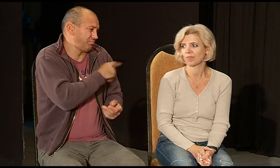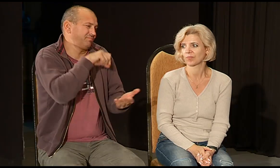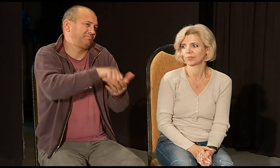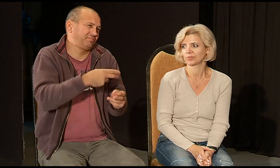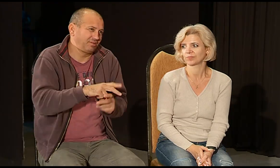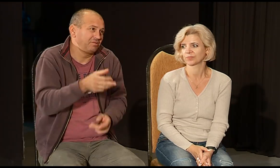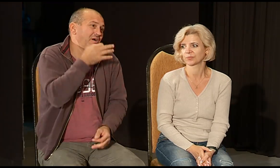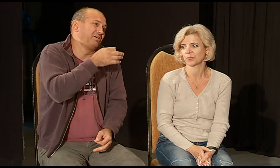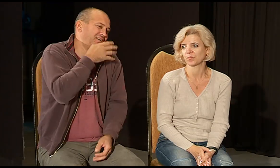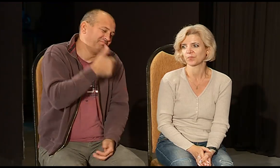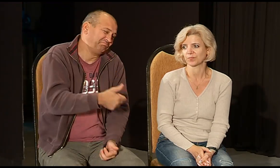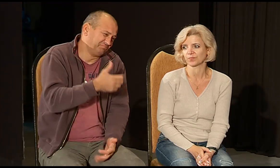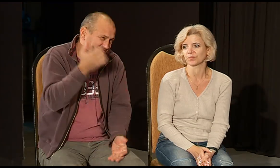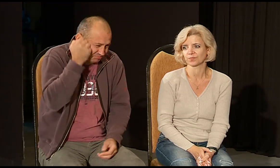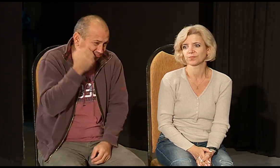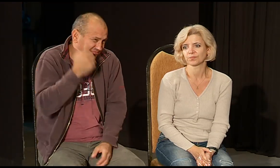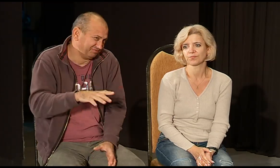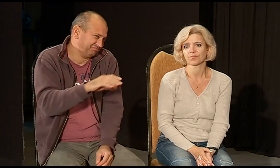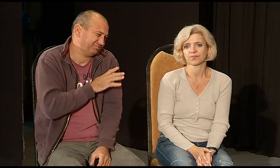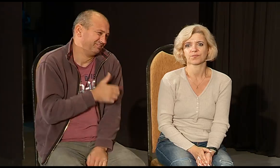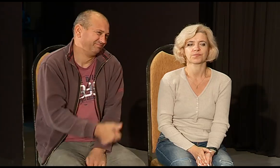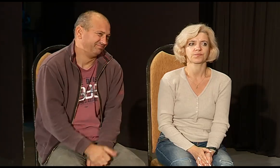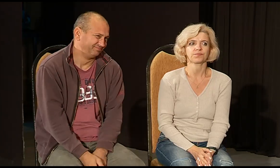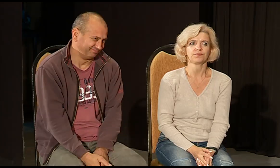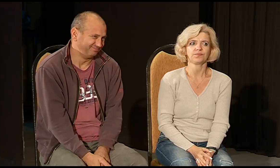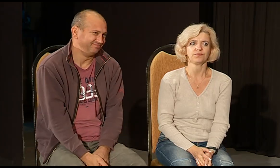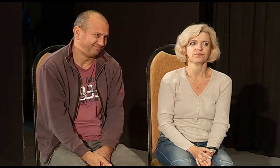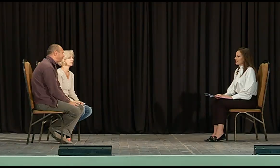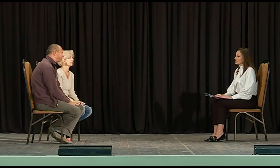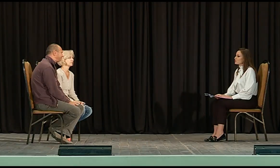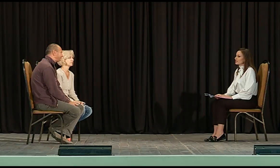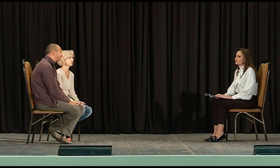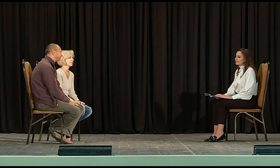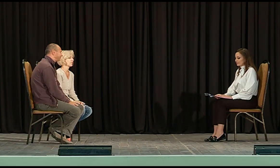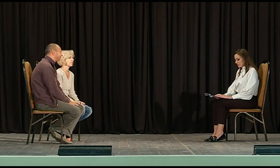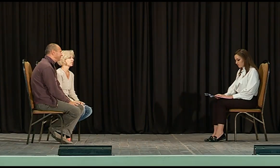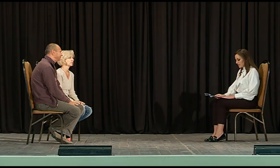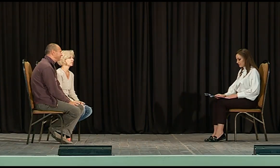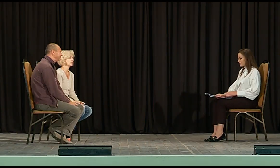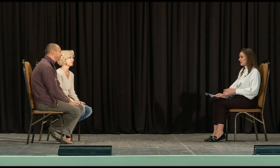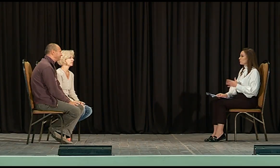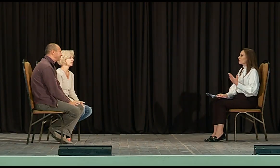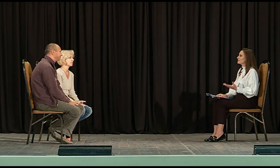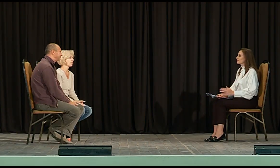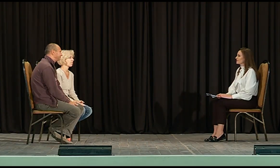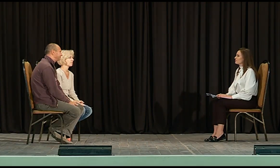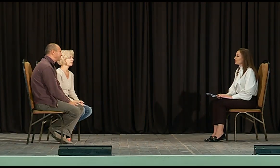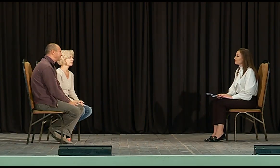Și noi când am venit cu sceneta noastră, deci am fost foarte cald primiți. Știu că prietenia voastră s-a format încă de pe